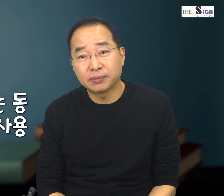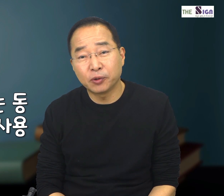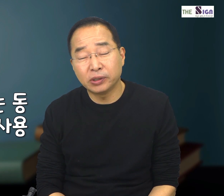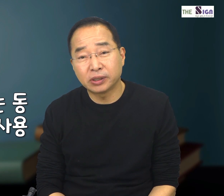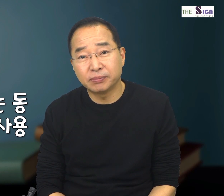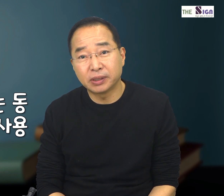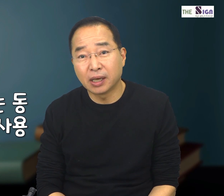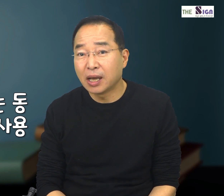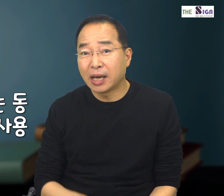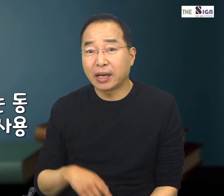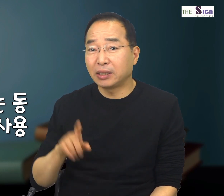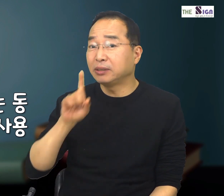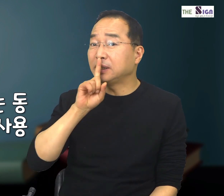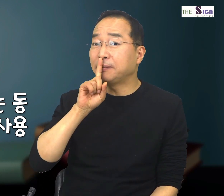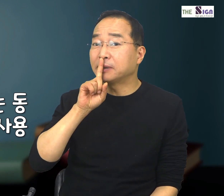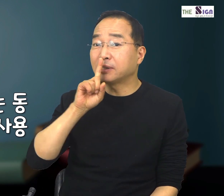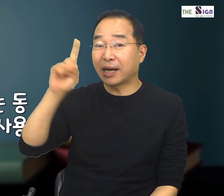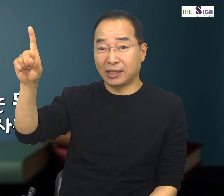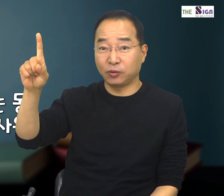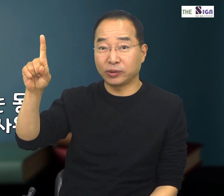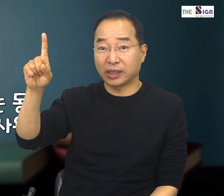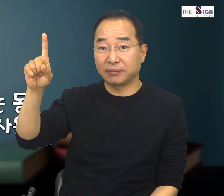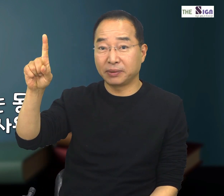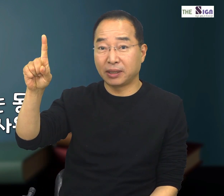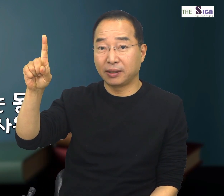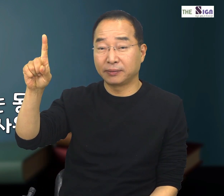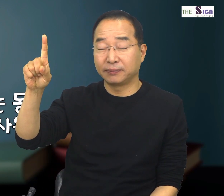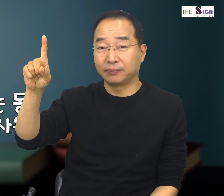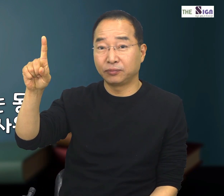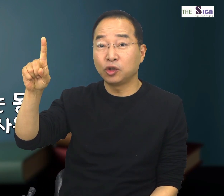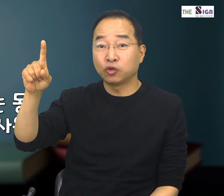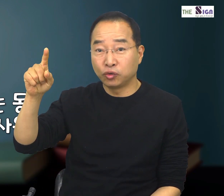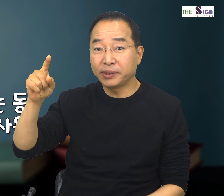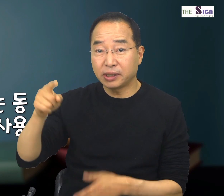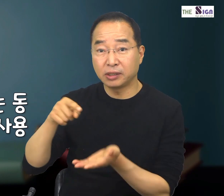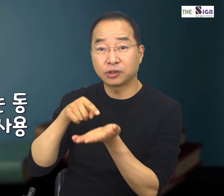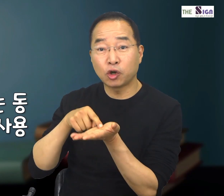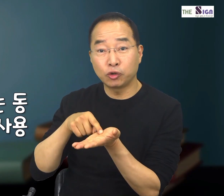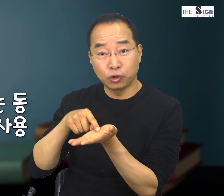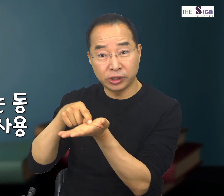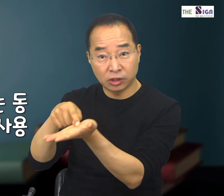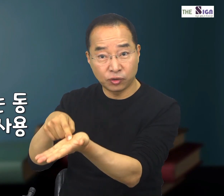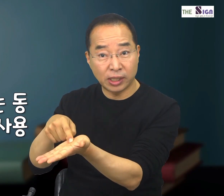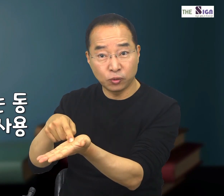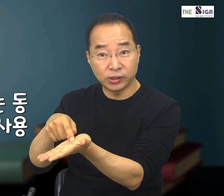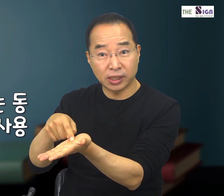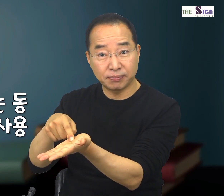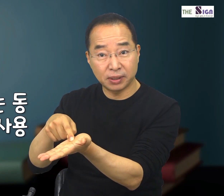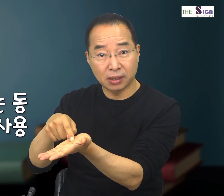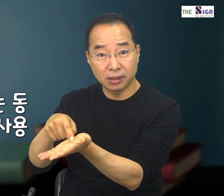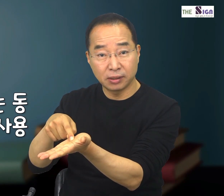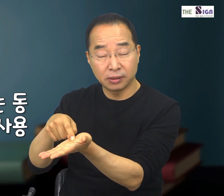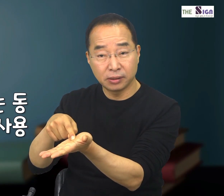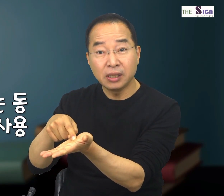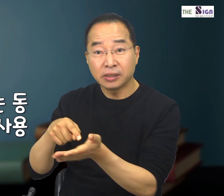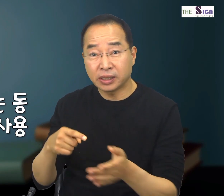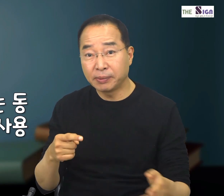표현이 있습니다. 하나는 입에서 나가는 동작입니다. 두 번째는 서류를 제출하는 동작입니다. 세